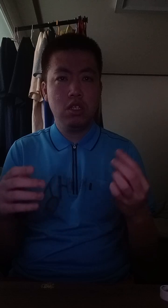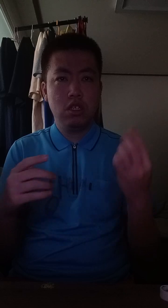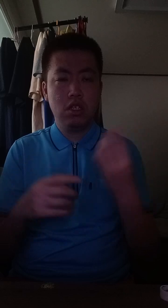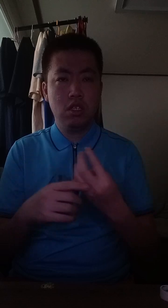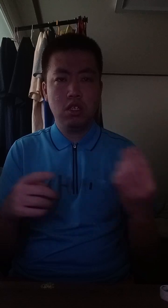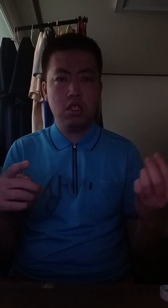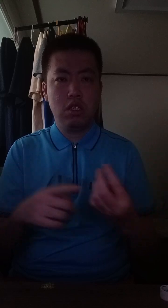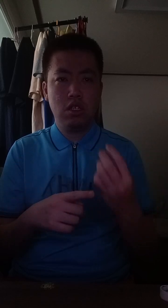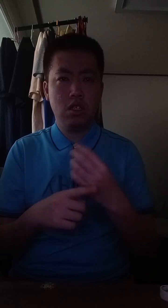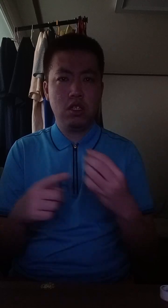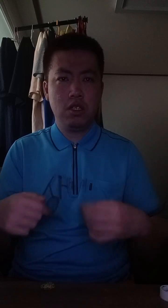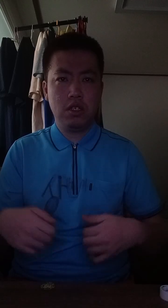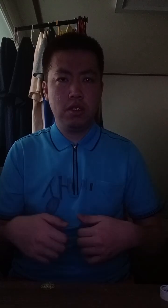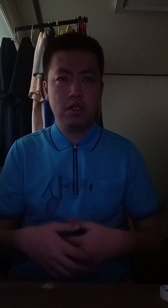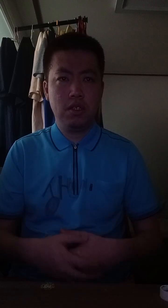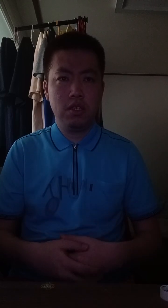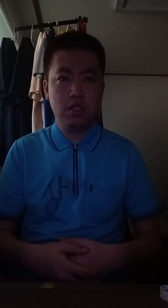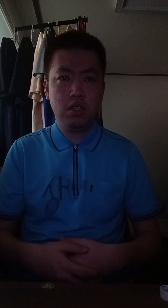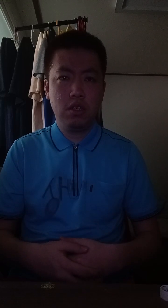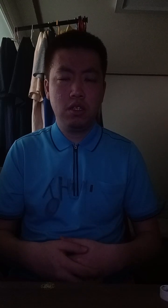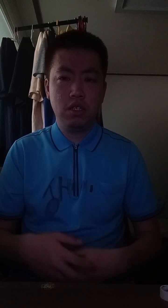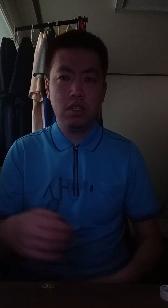되는 이유입니다. MBN 뉴스 박준우입니다.